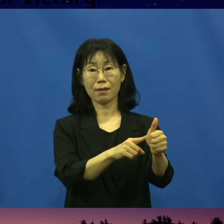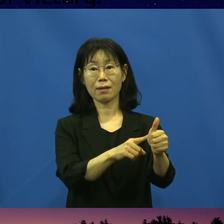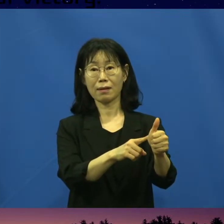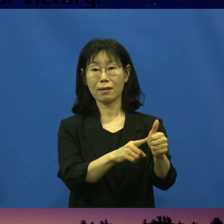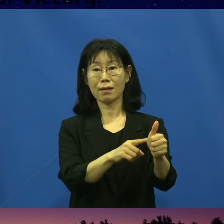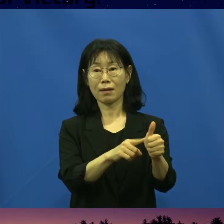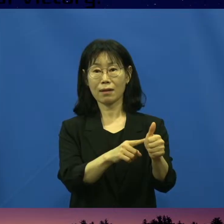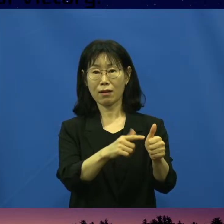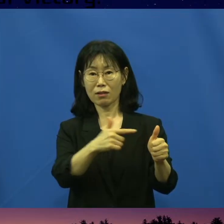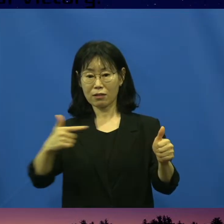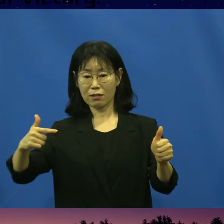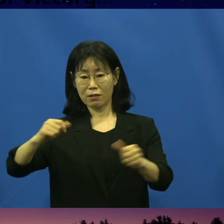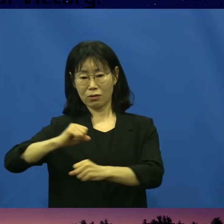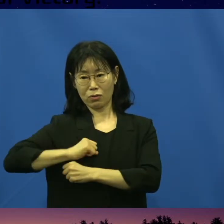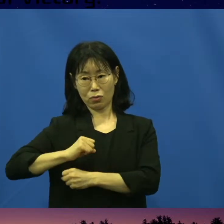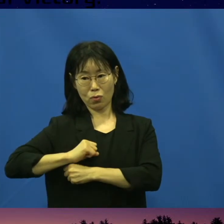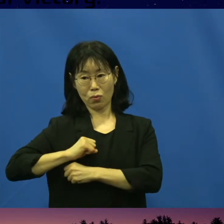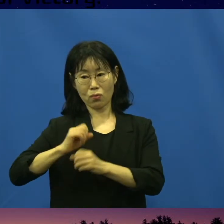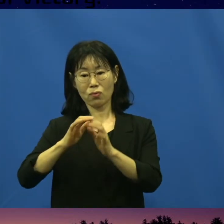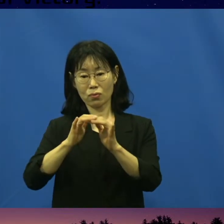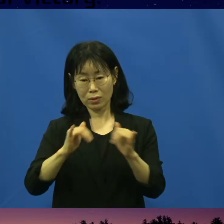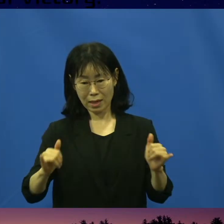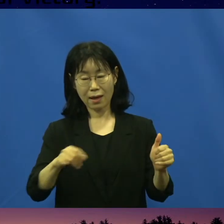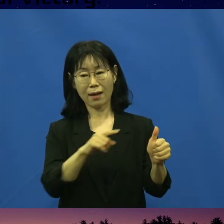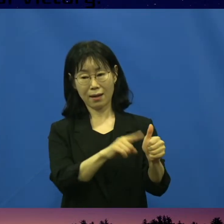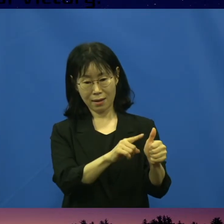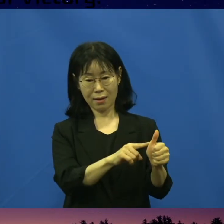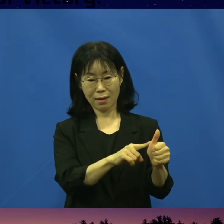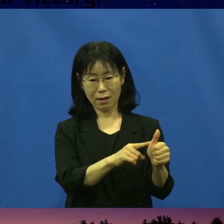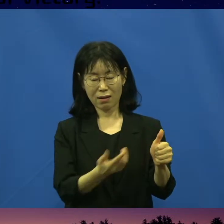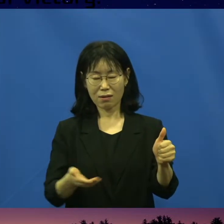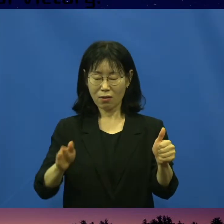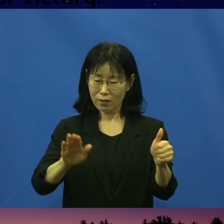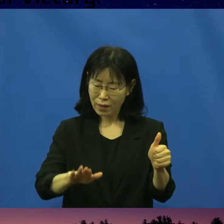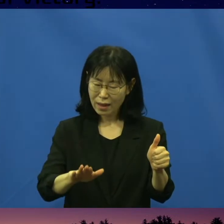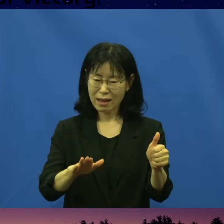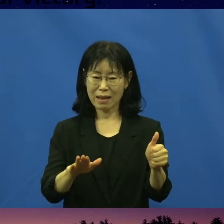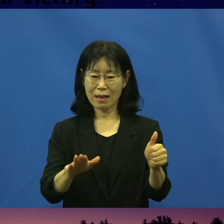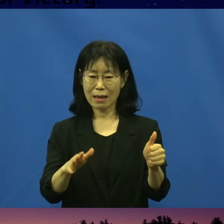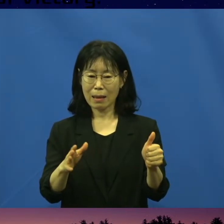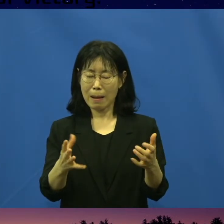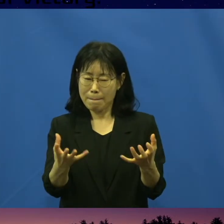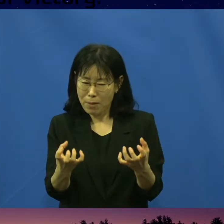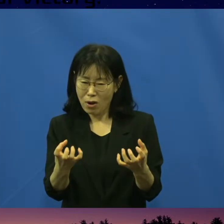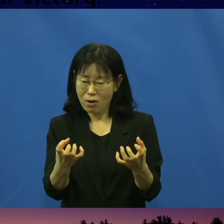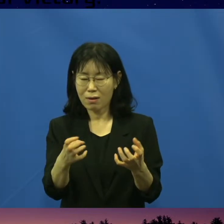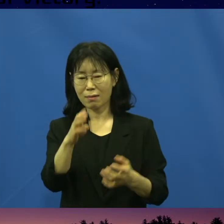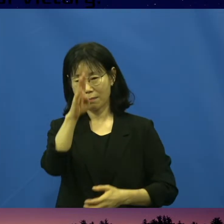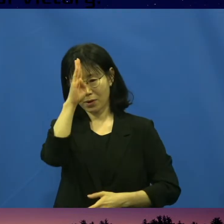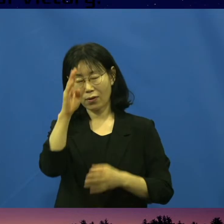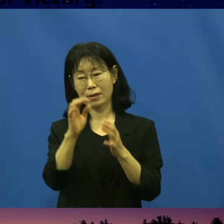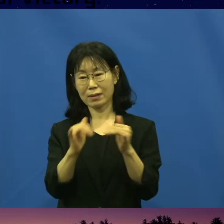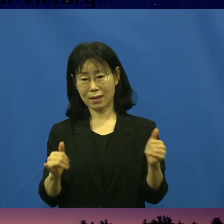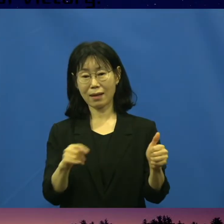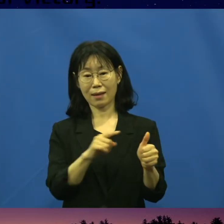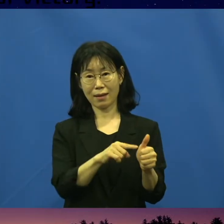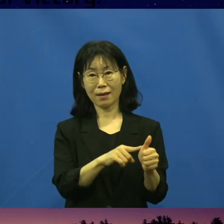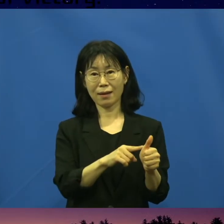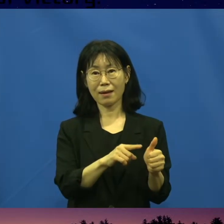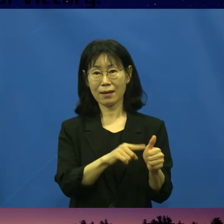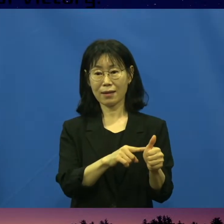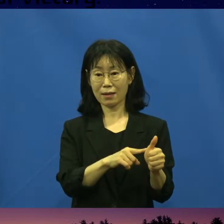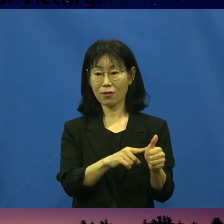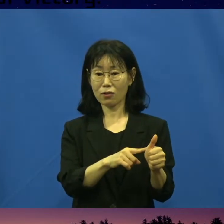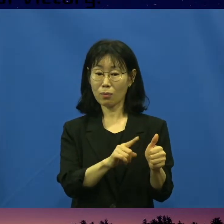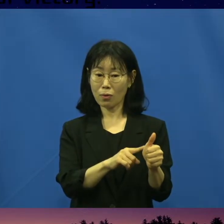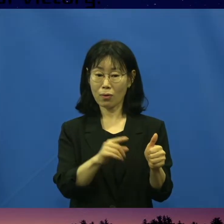그런 큰 용사이나 나병 환자라 했어요. 첫 번째 우리가 볼 것은 나아만은 아람 군대